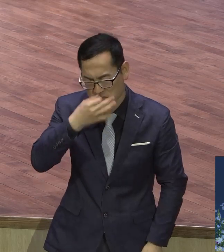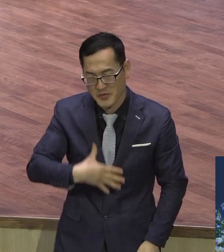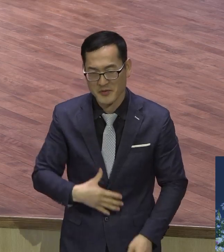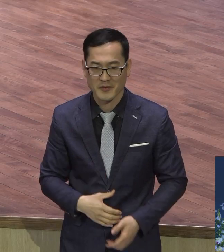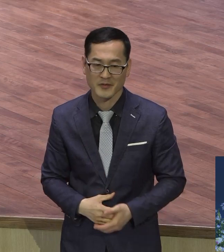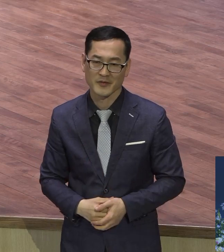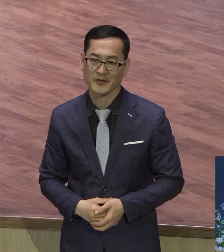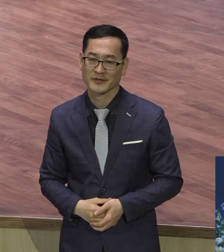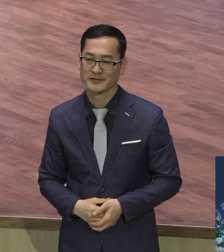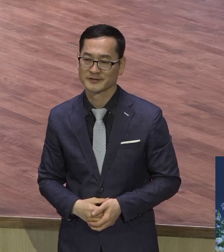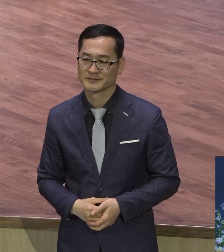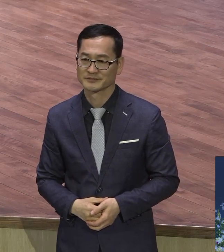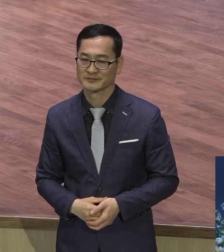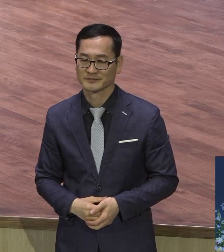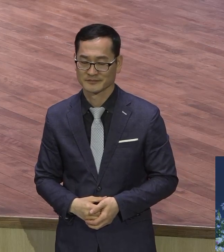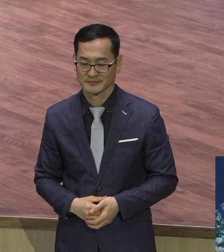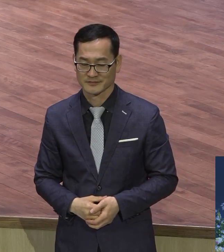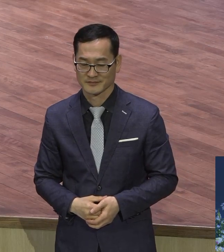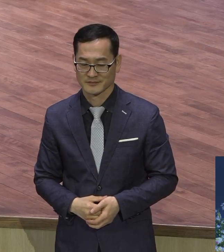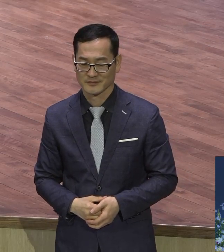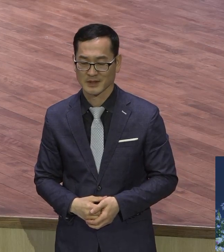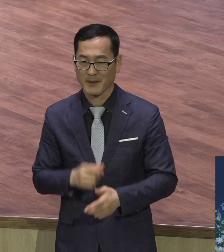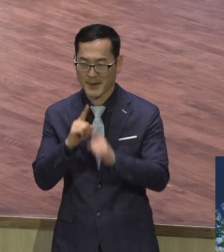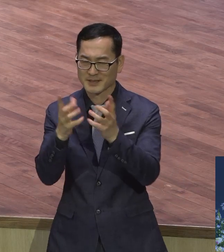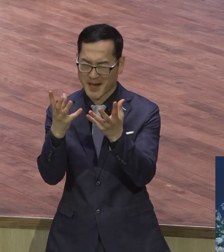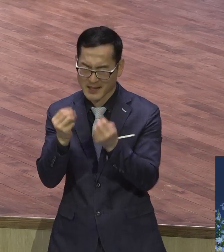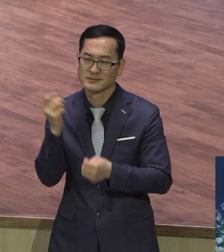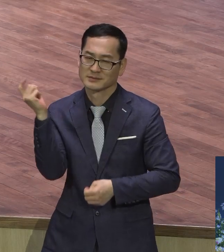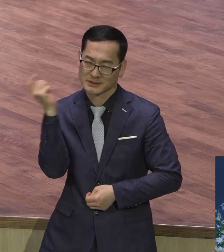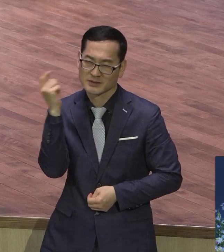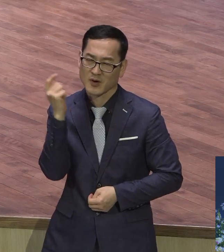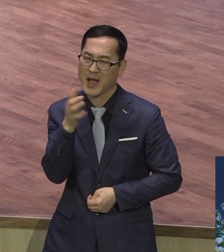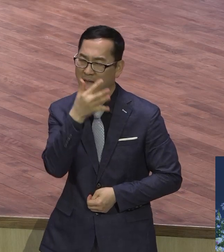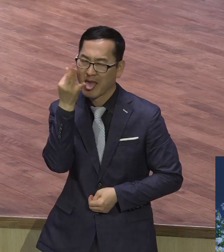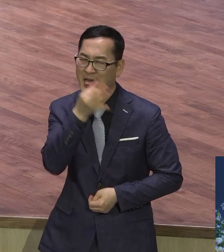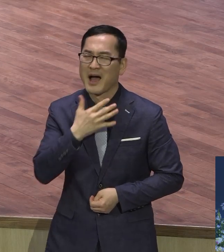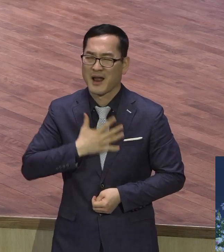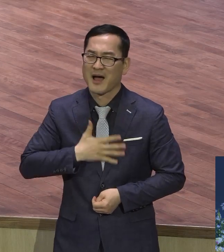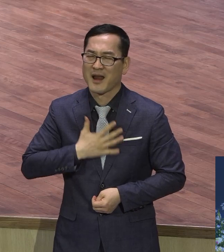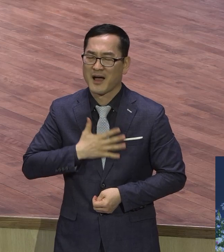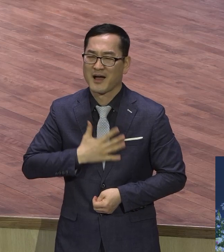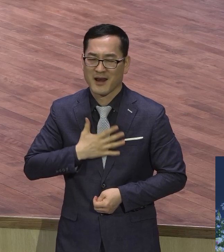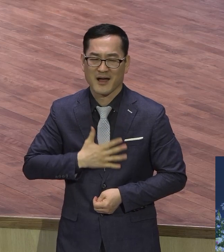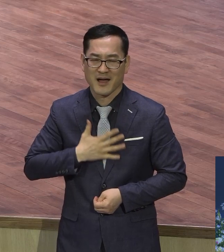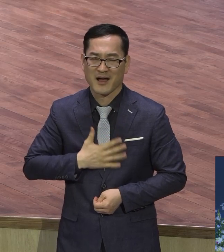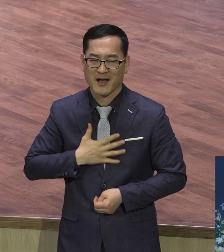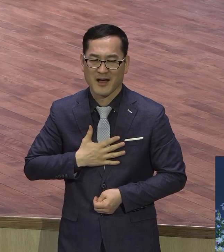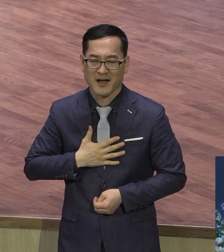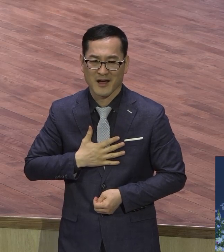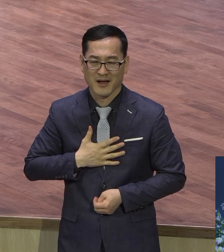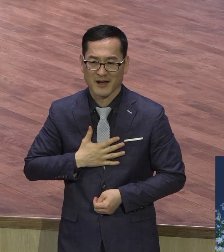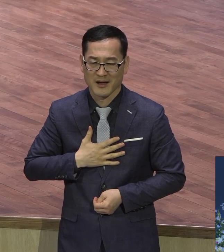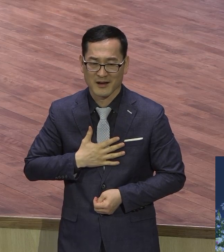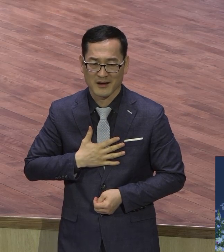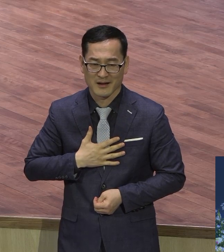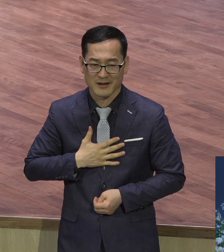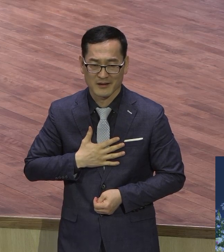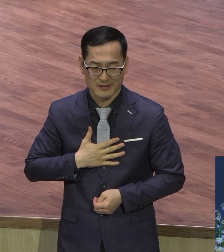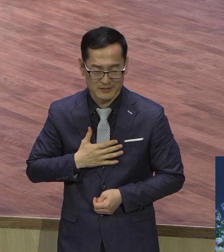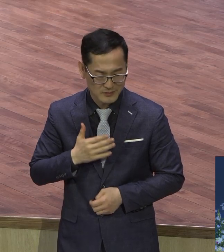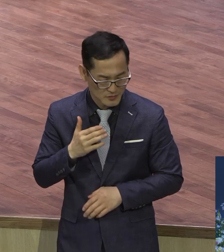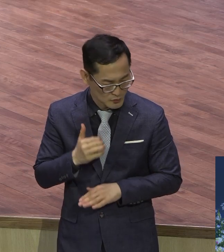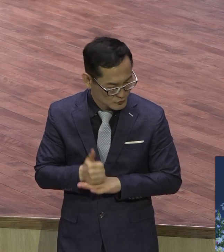말씀을 많이 들었는데 교회는 수십 년 단에서 많이 들었는데 내가 가진 게 하나도 없어요. 그것 참